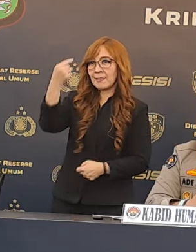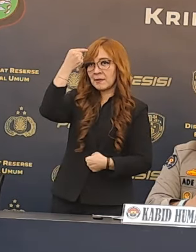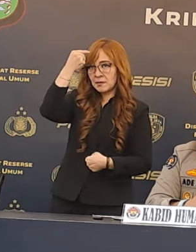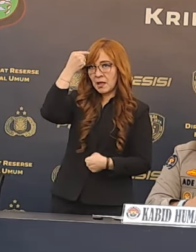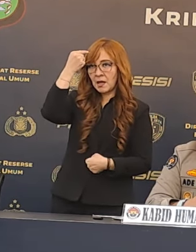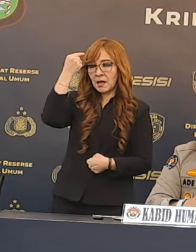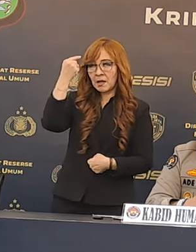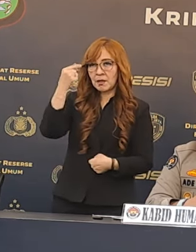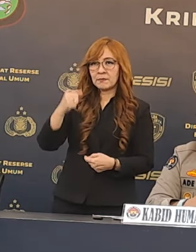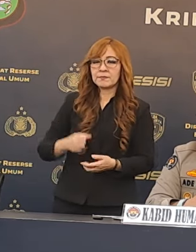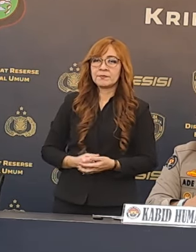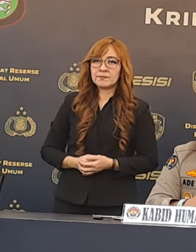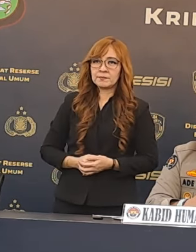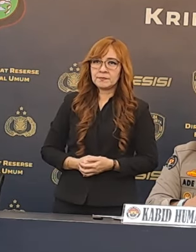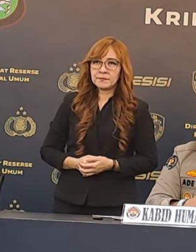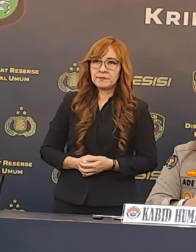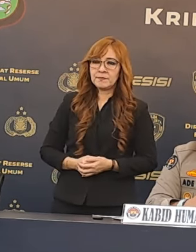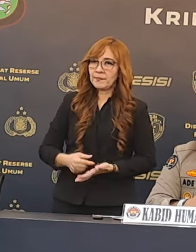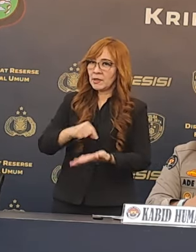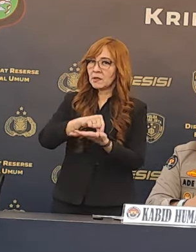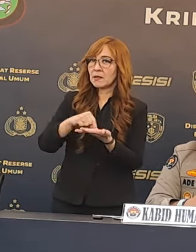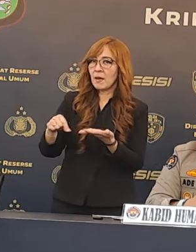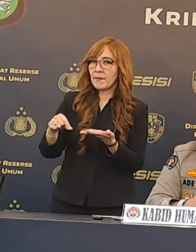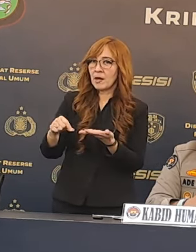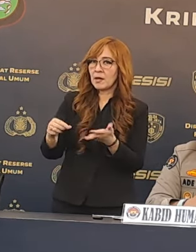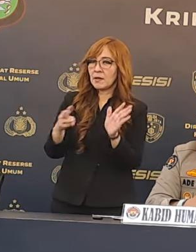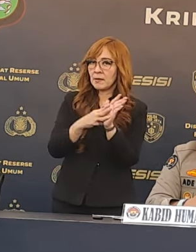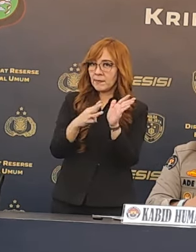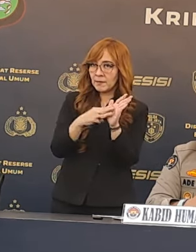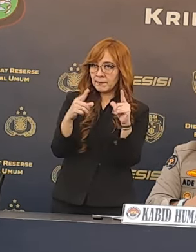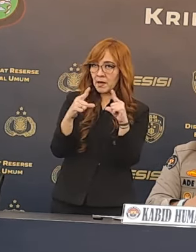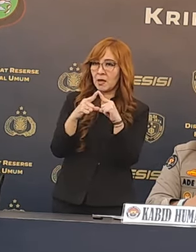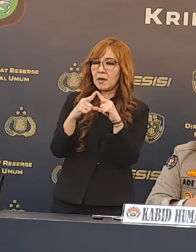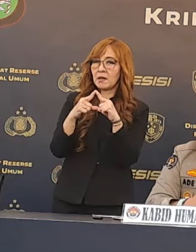tersangka, yaitu berinisial MMA.